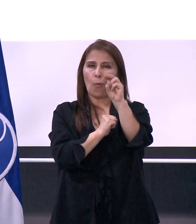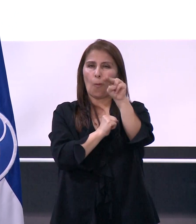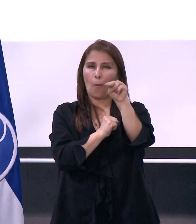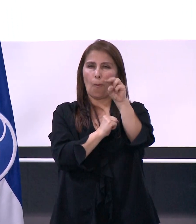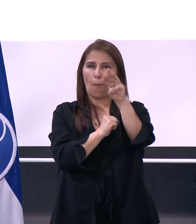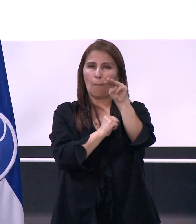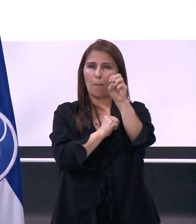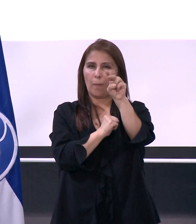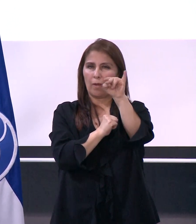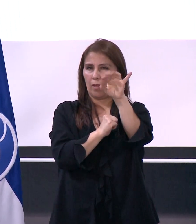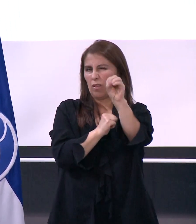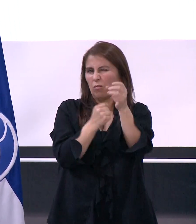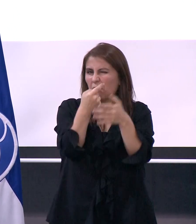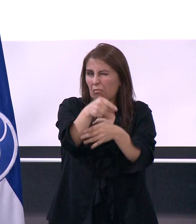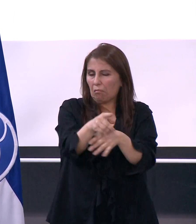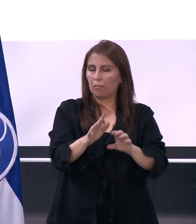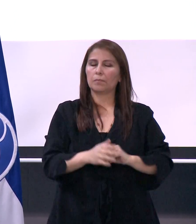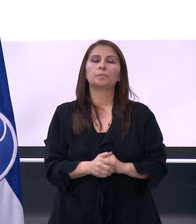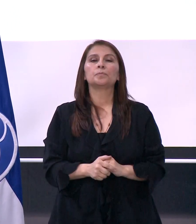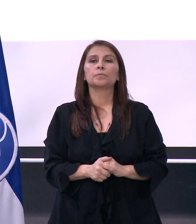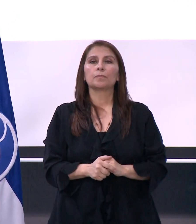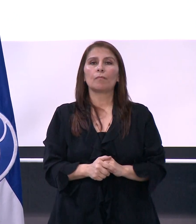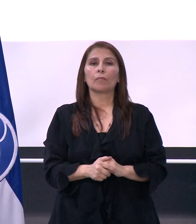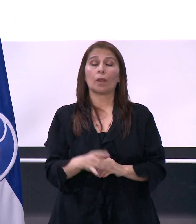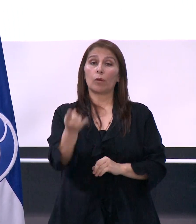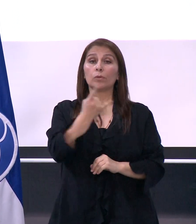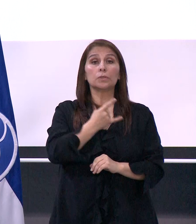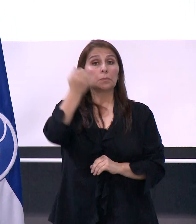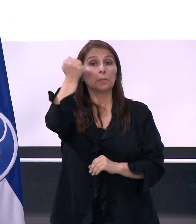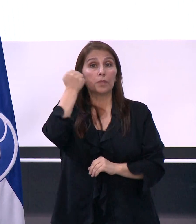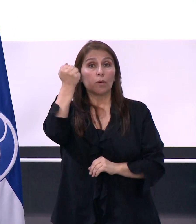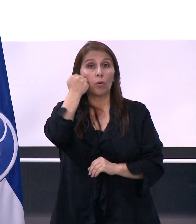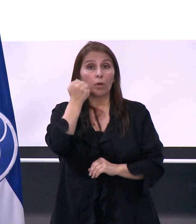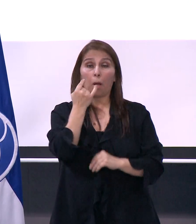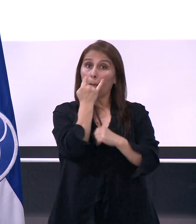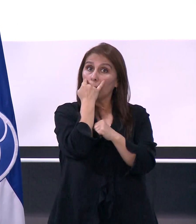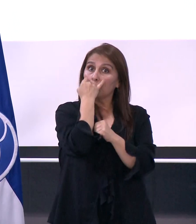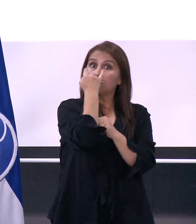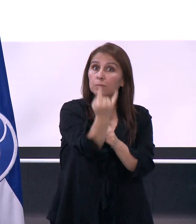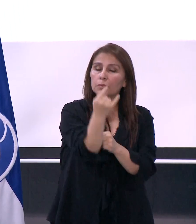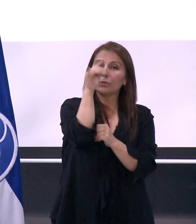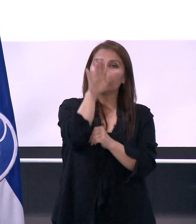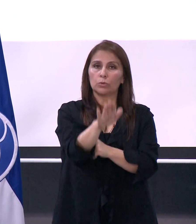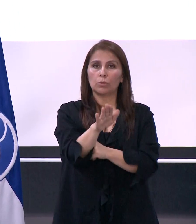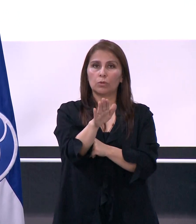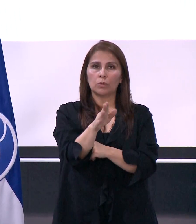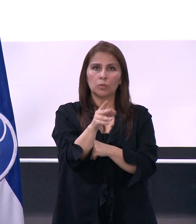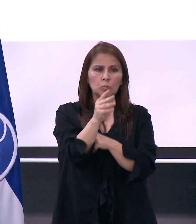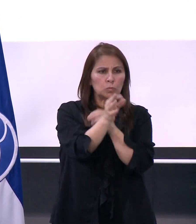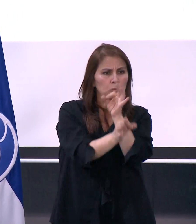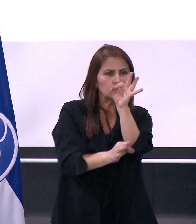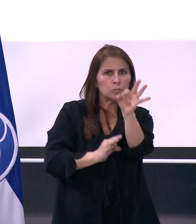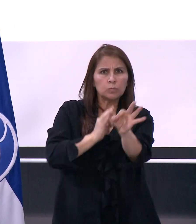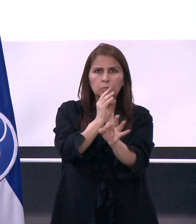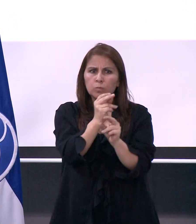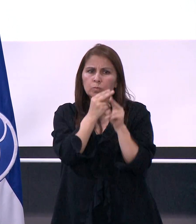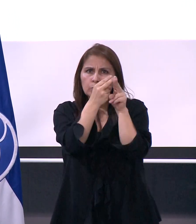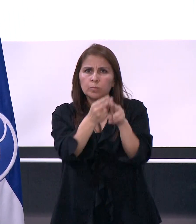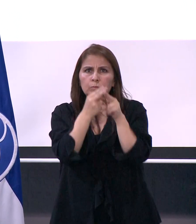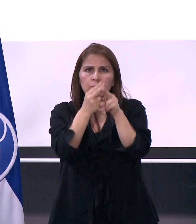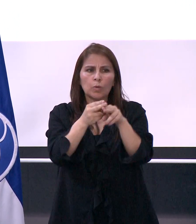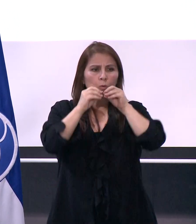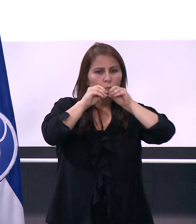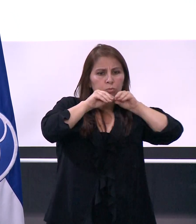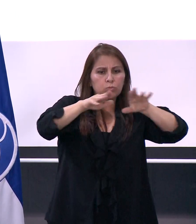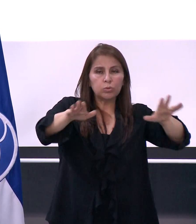bien la universidad pedagógica nacional es por su propia vocación guardiana protectora difusor